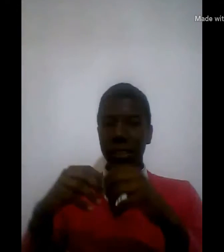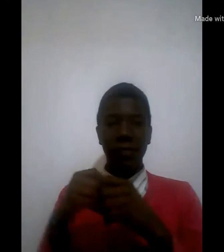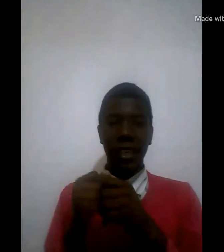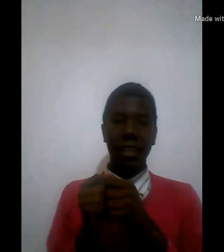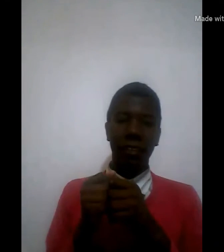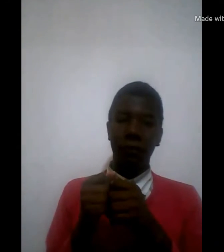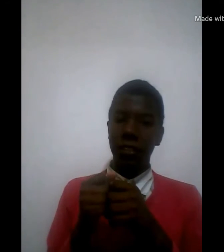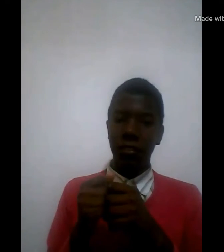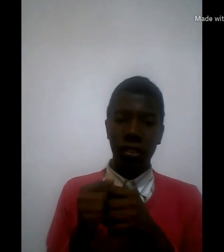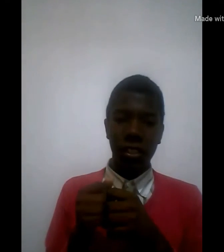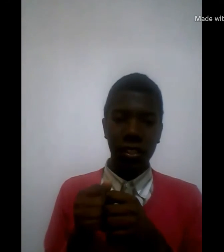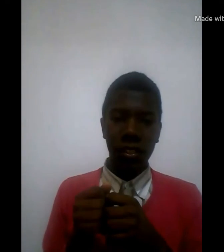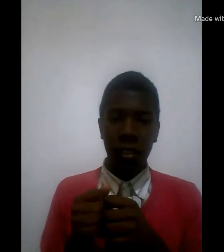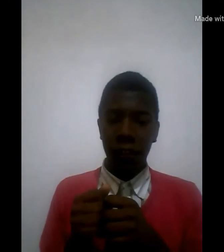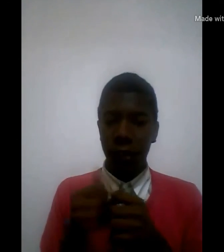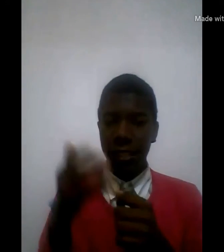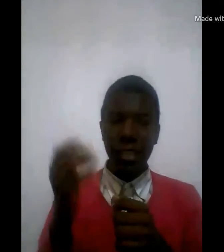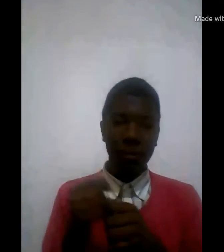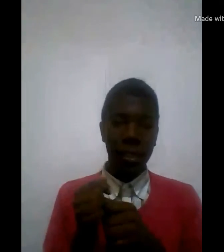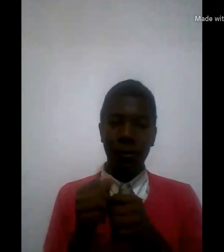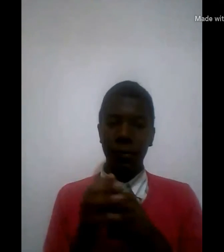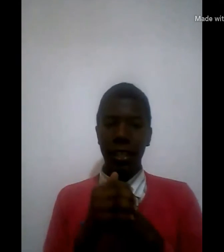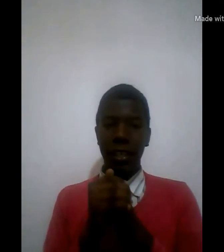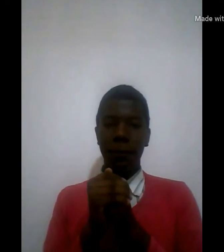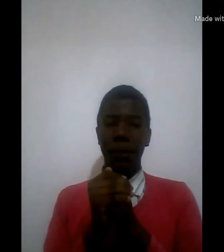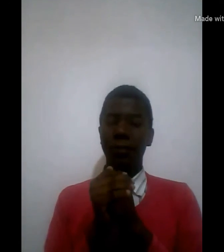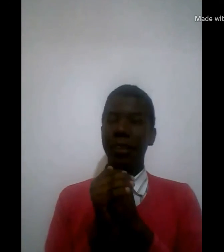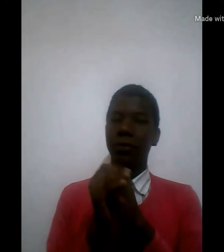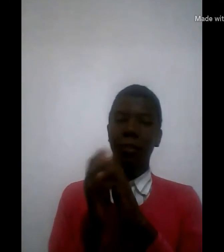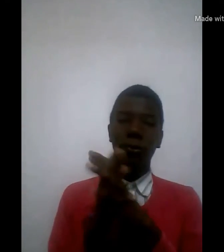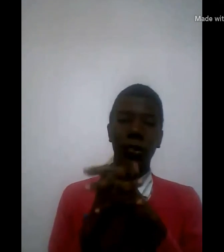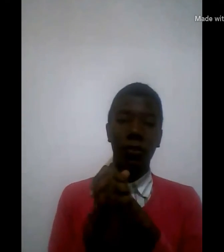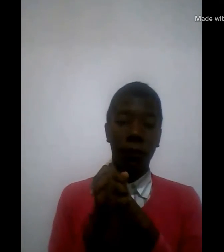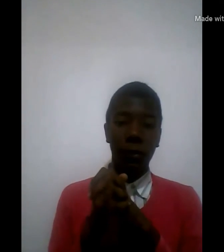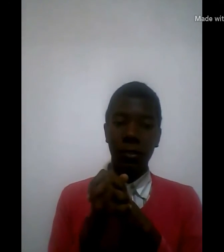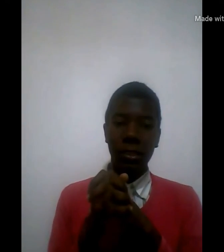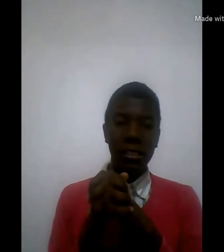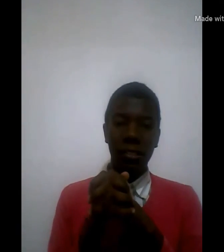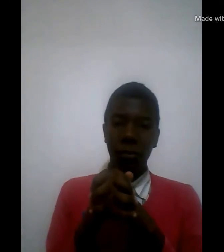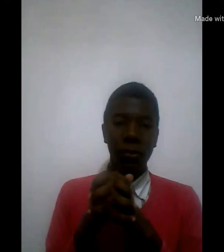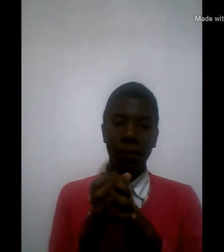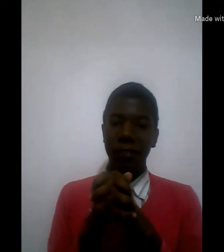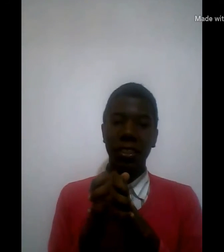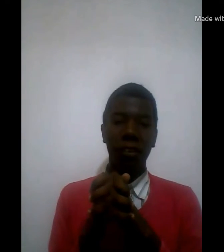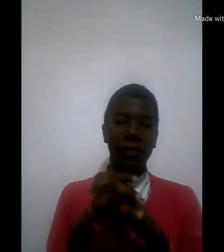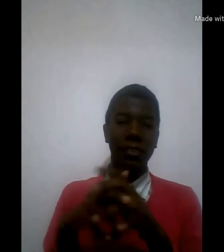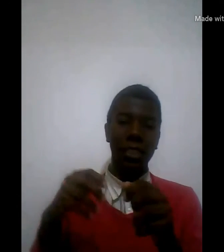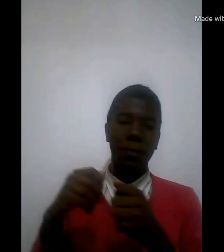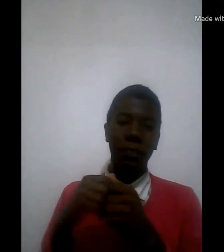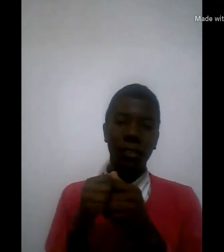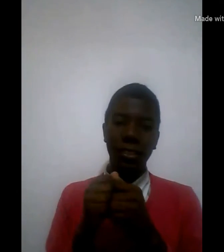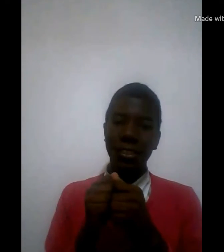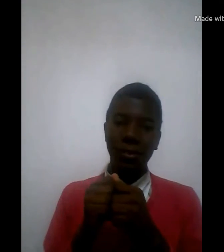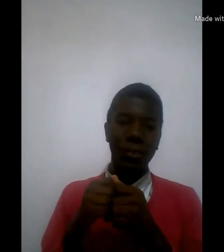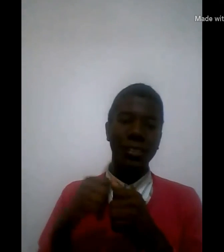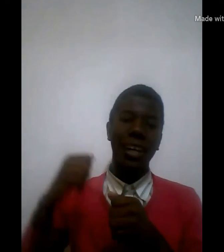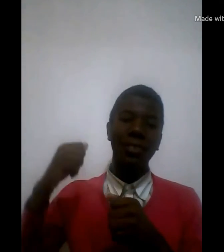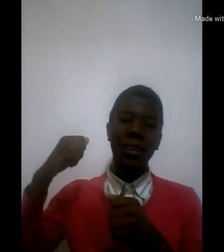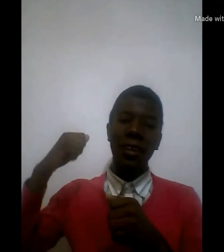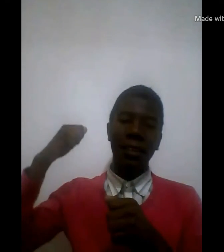Mas enfim, né, galera, o vídeo de hoje foi esse daí mesmo, né? Espero ter contribuído com vocês. Então, só para fechar o vídeo, né? Espero que vocês tenham gostado,